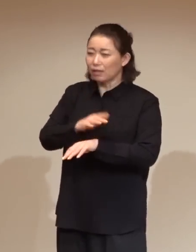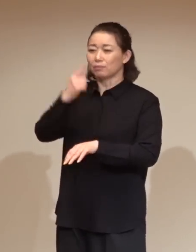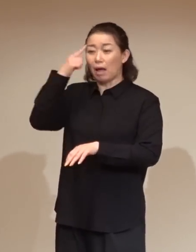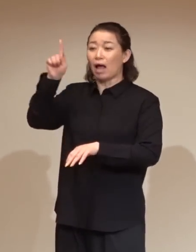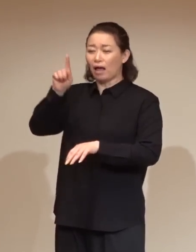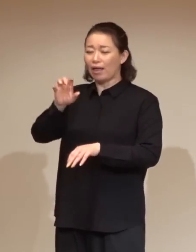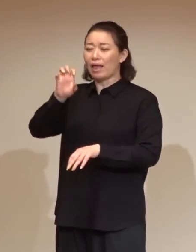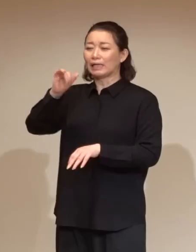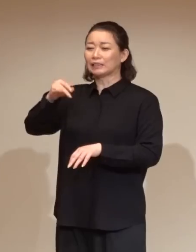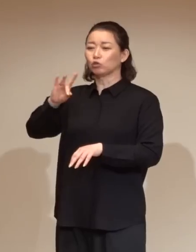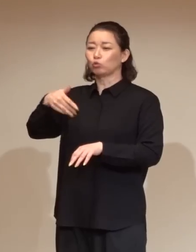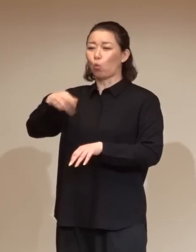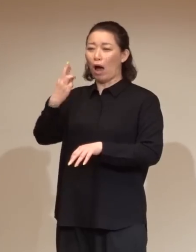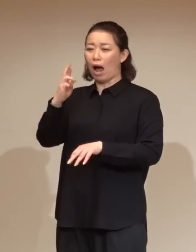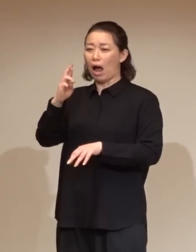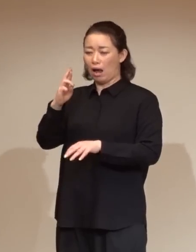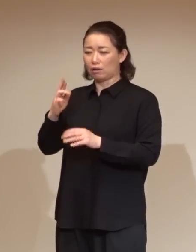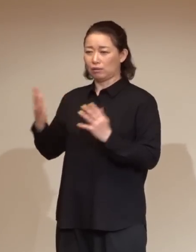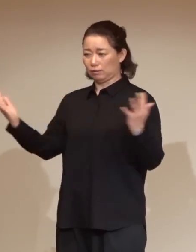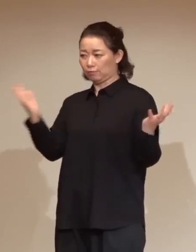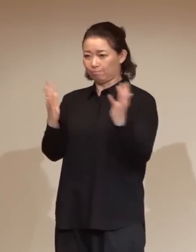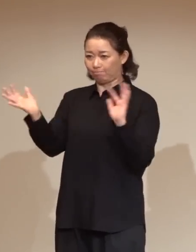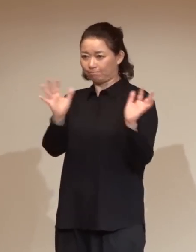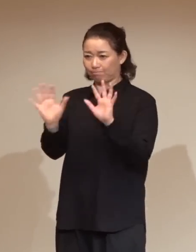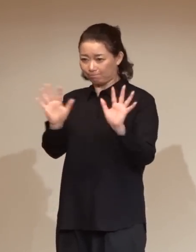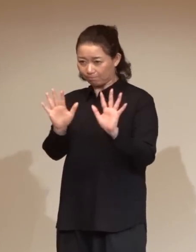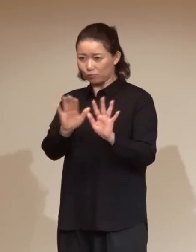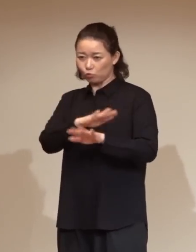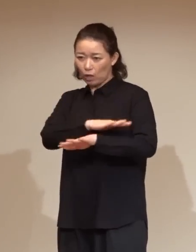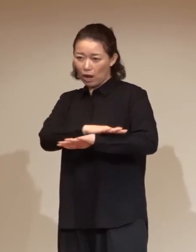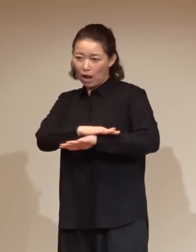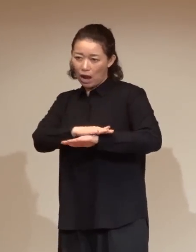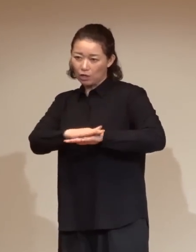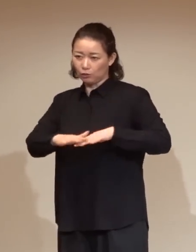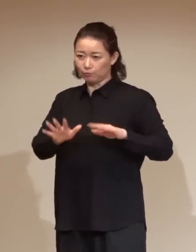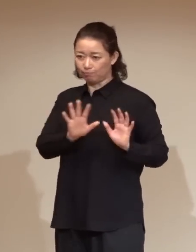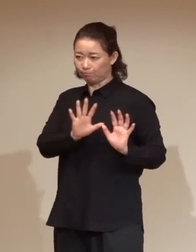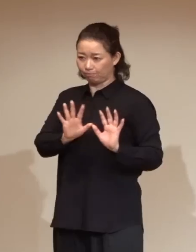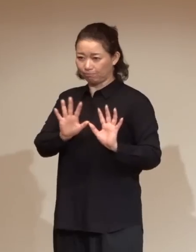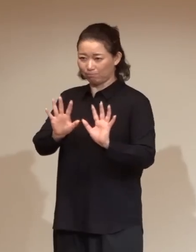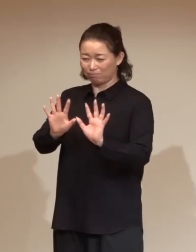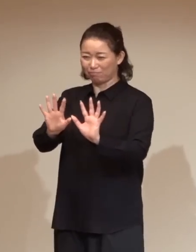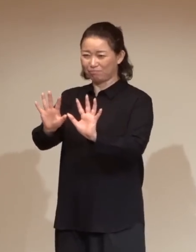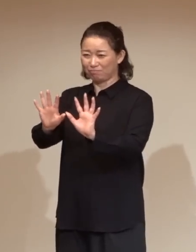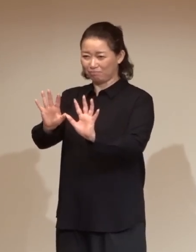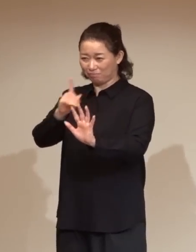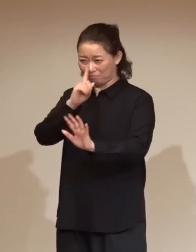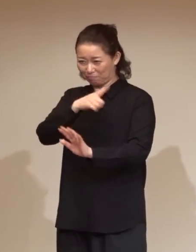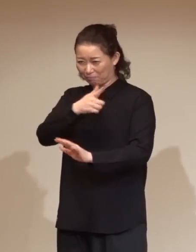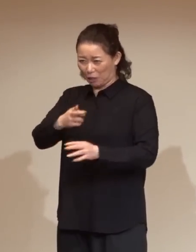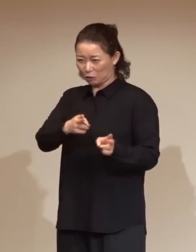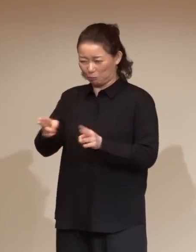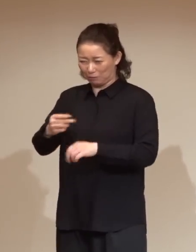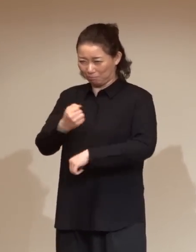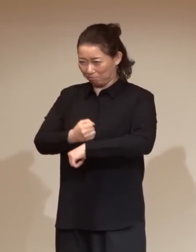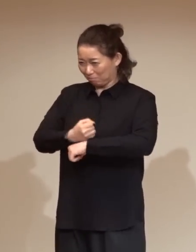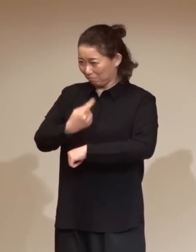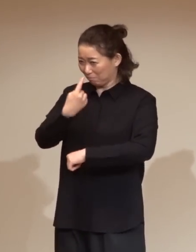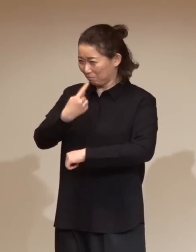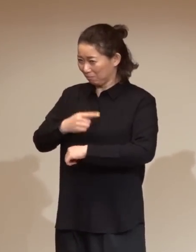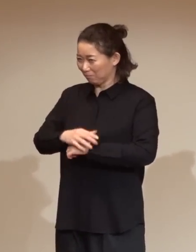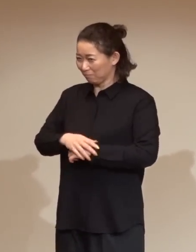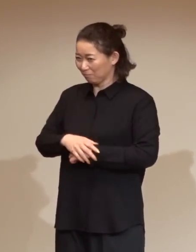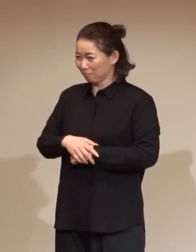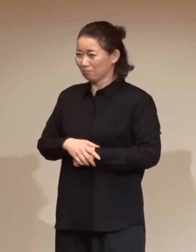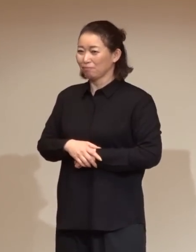ういうだからもうそのいろんなことが、まあ大変なこともありましたけど、でもまさか足立さんがこう